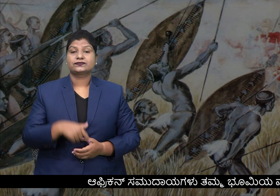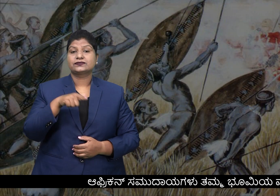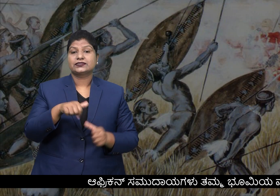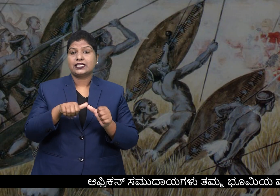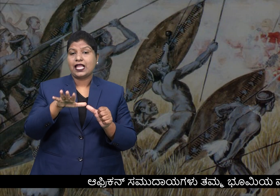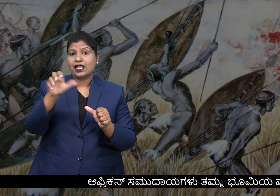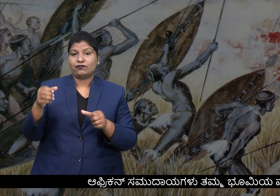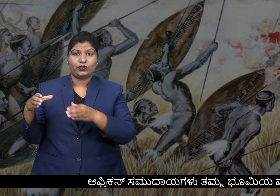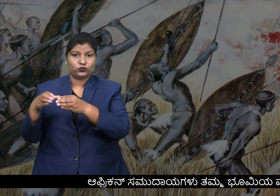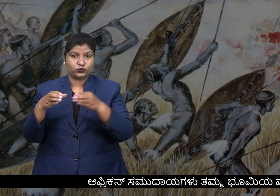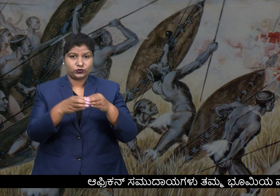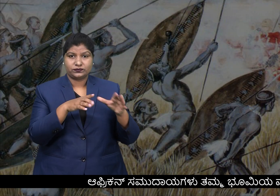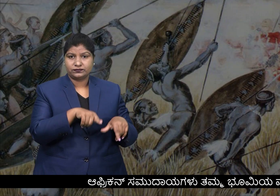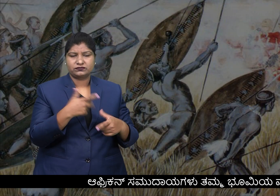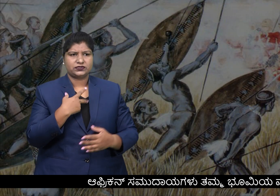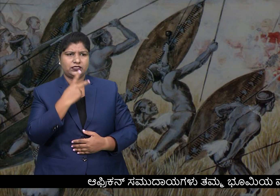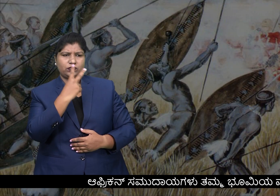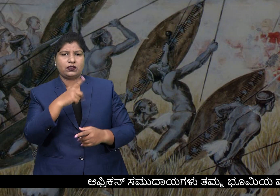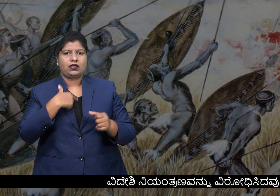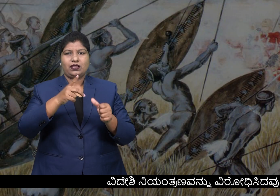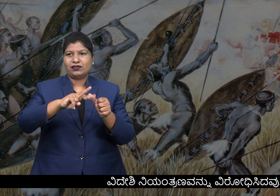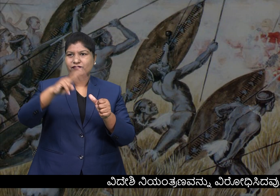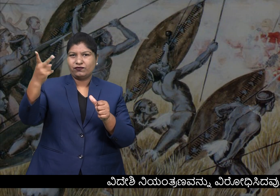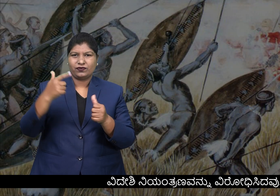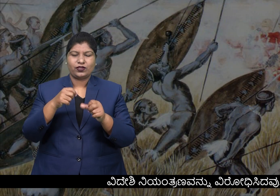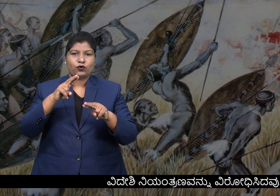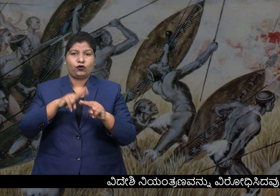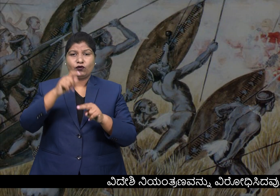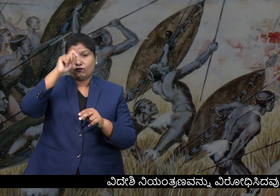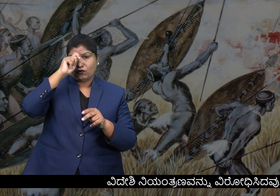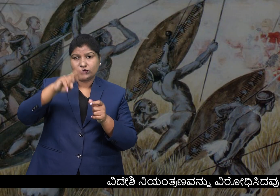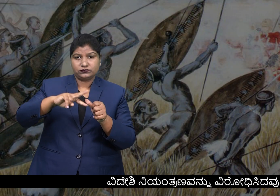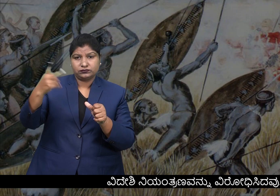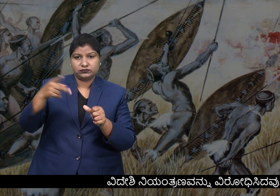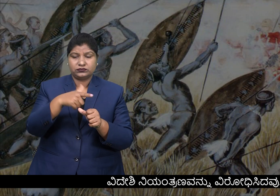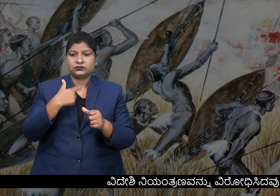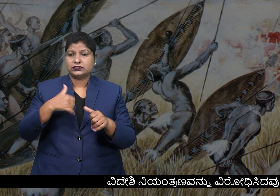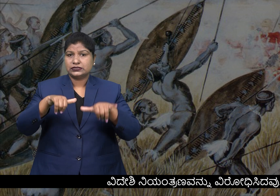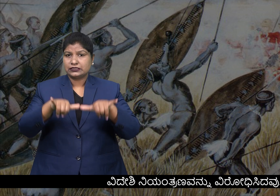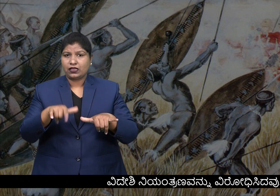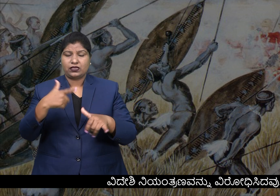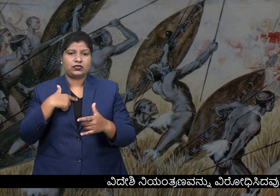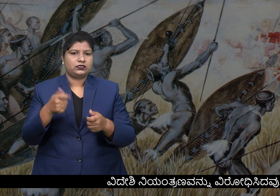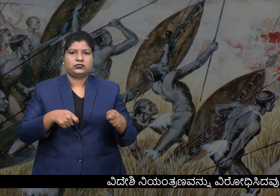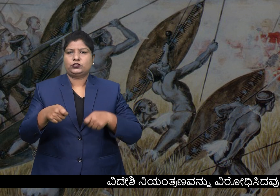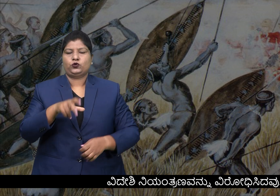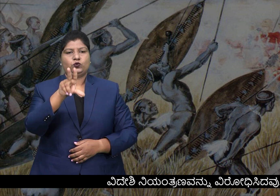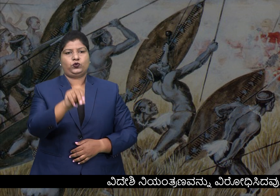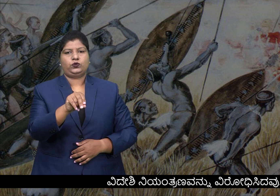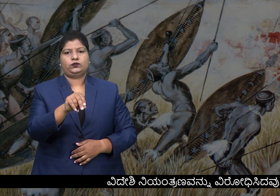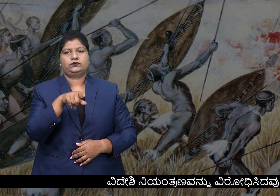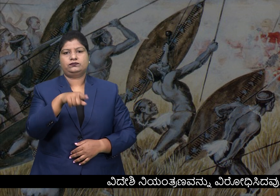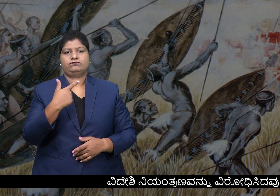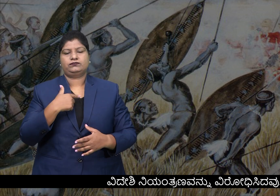ಆಫ್ರಿಕನ್ ಸಮುದಾಯಗಳು ತಮ್ಮ ಭೂಮಿಯ ಮೇಲೆ ವಿದೇಶಿ ನಿಯಂತ್ರಣವನ್ನು ವಿರೋಧಿಸಿದವು.